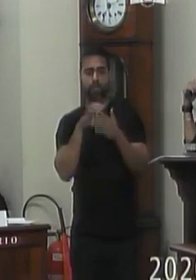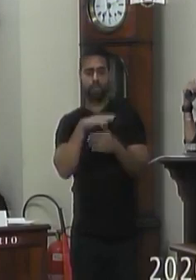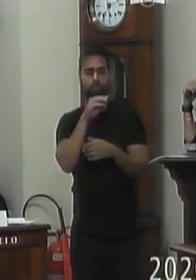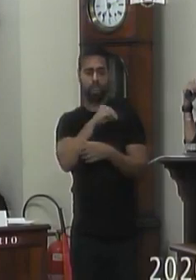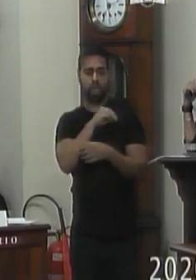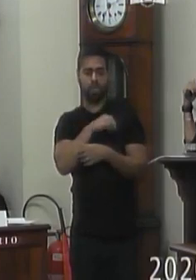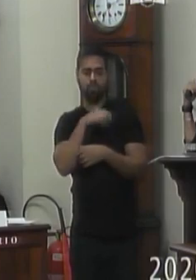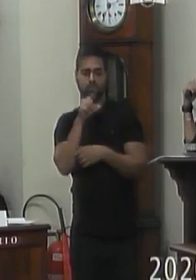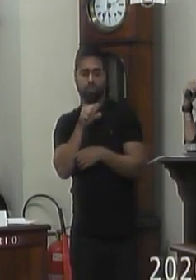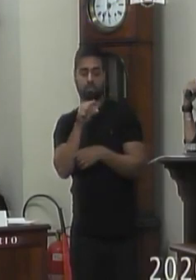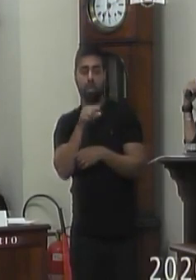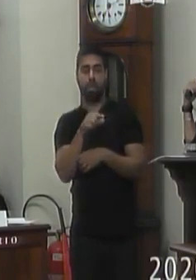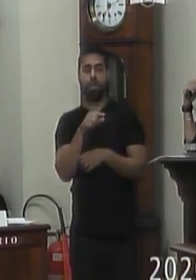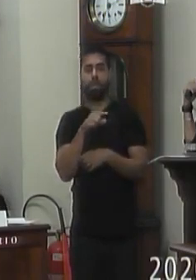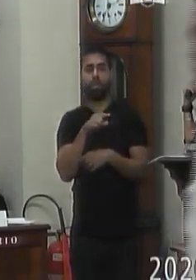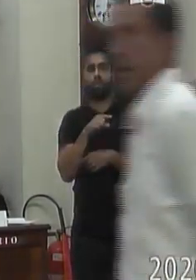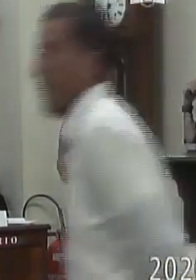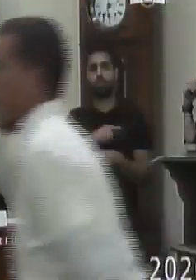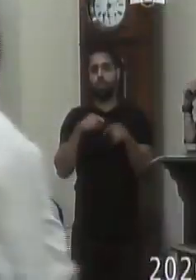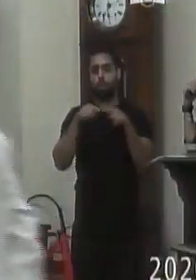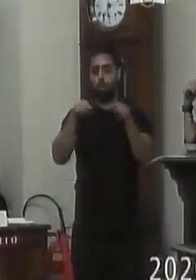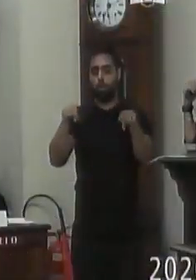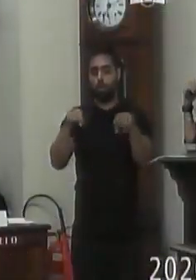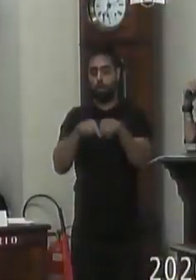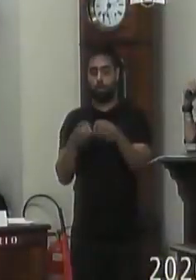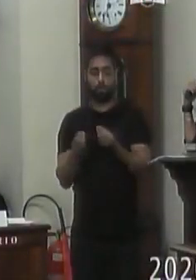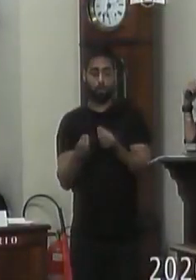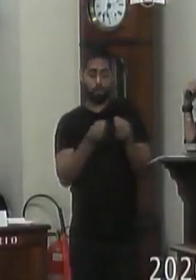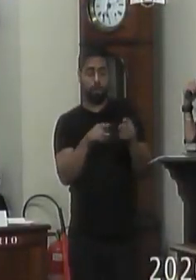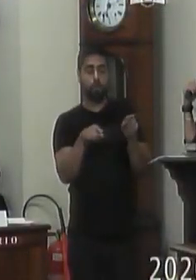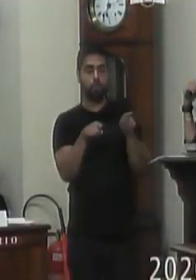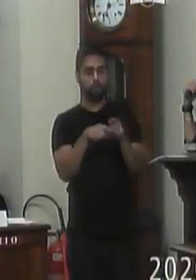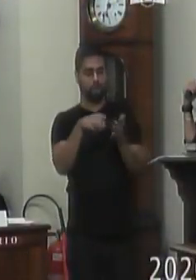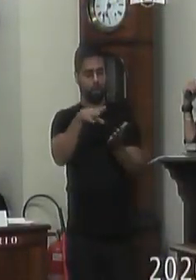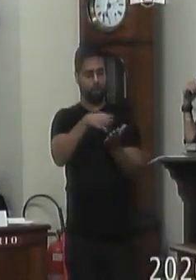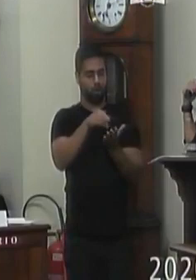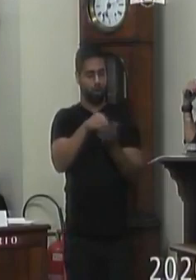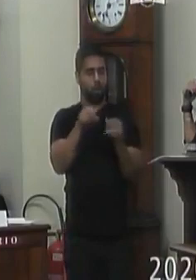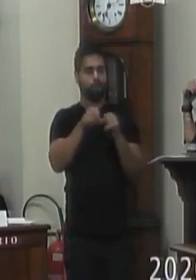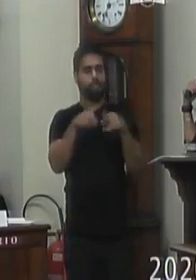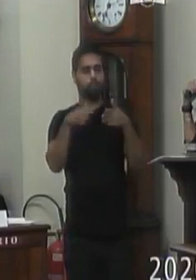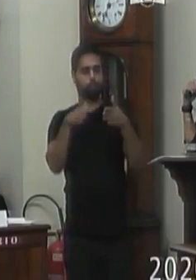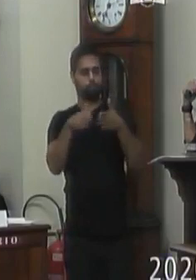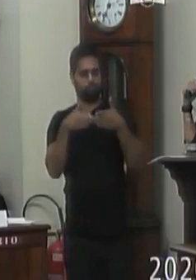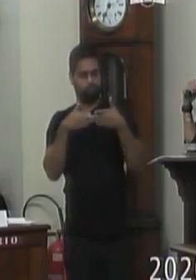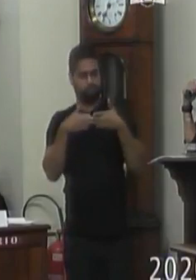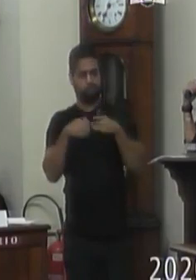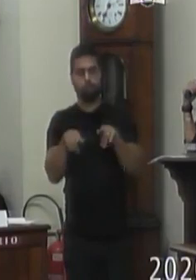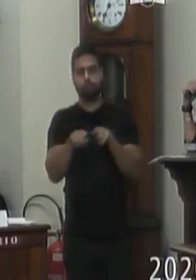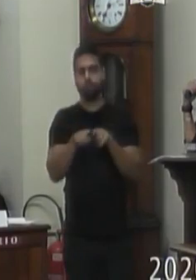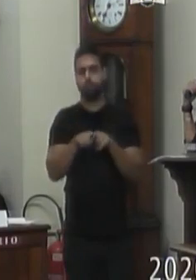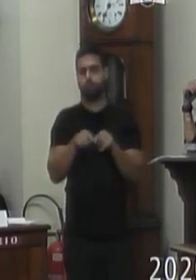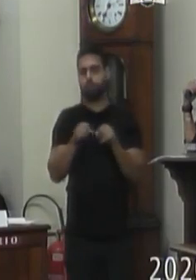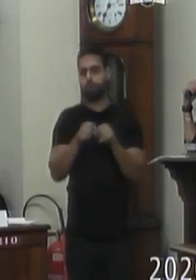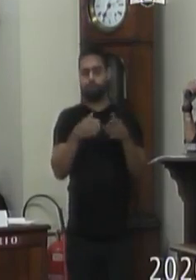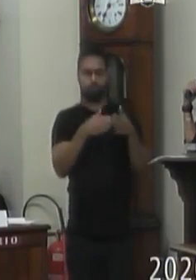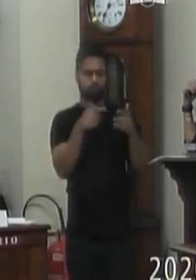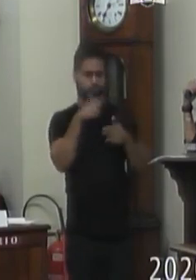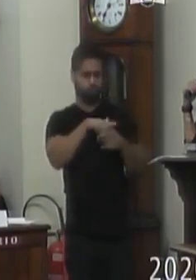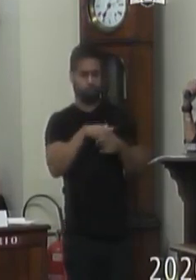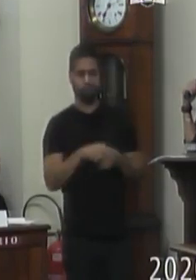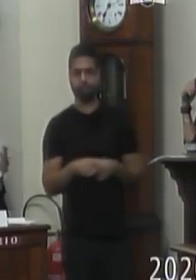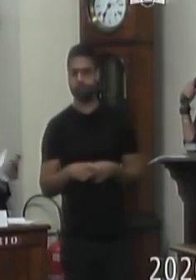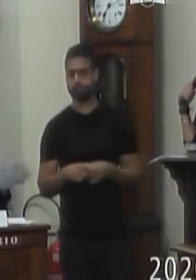salário mínimo e que tem uma metragem específica. Eu vou deixar com a senhora também a cópia, vou fazer um requerimento aqui, mas eu quero fazer esse apelo